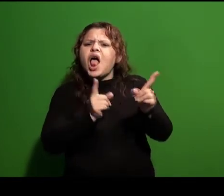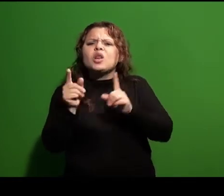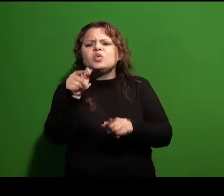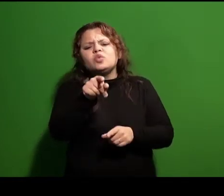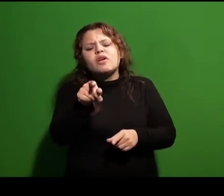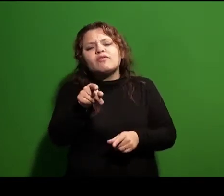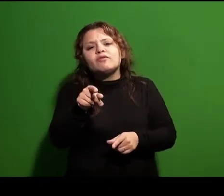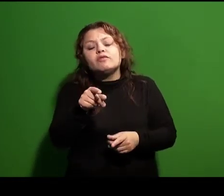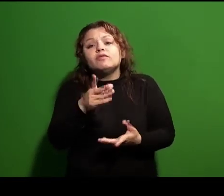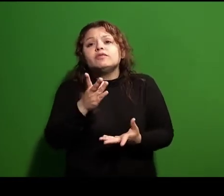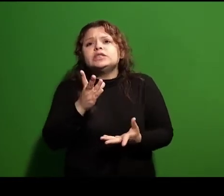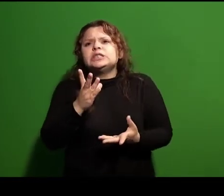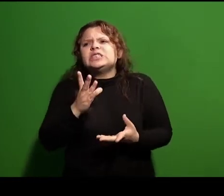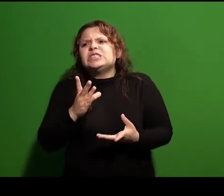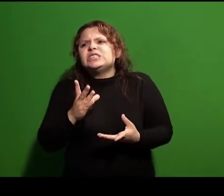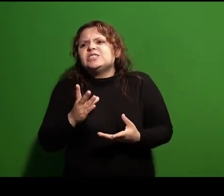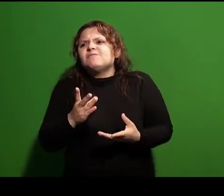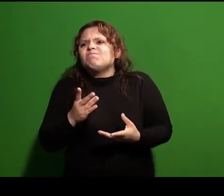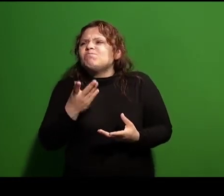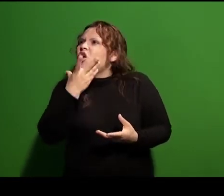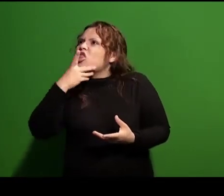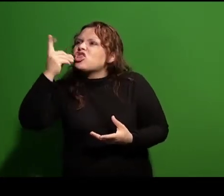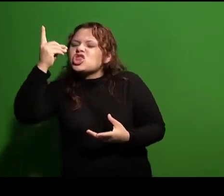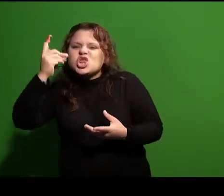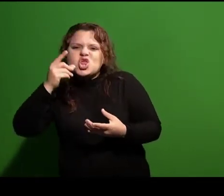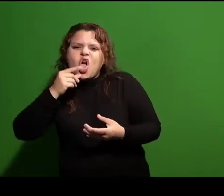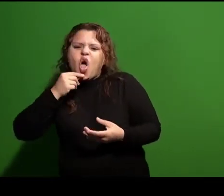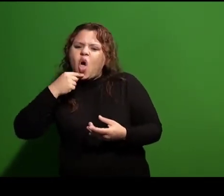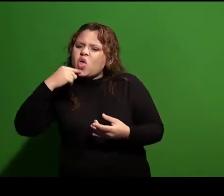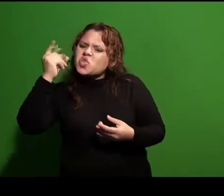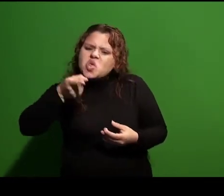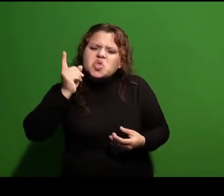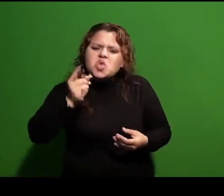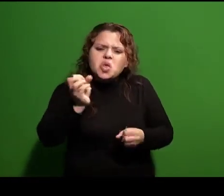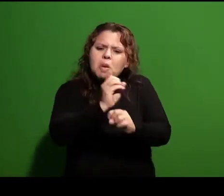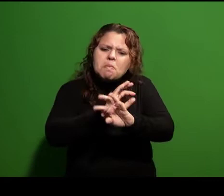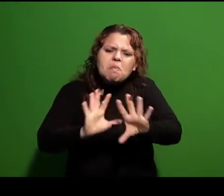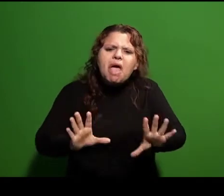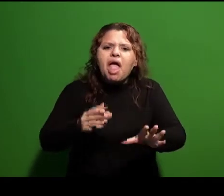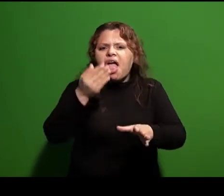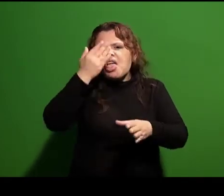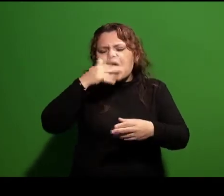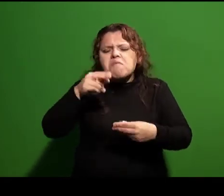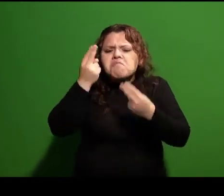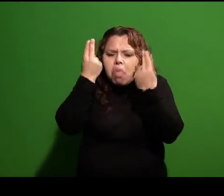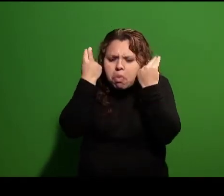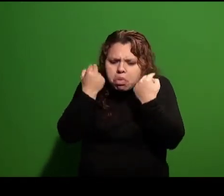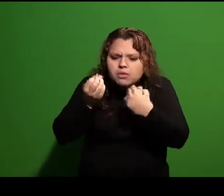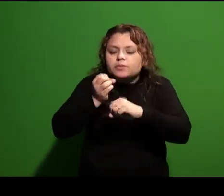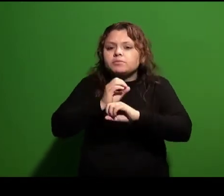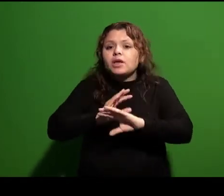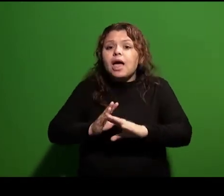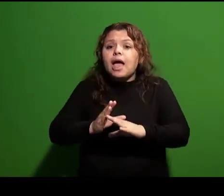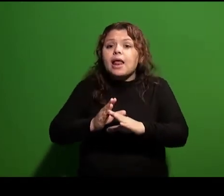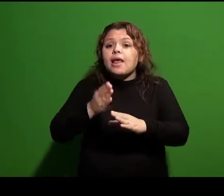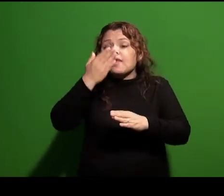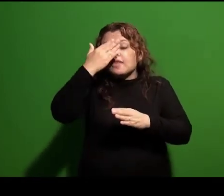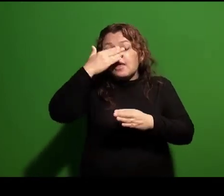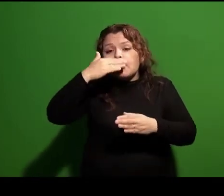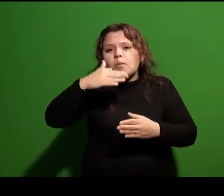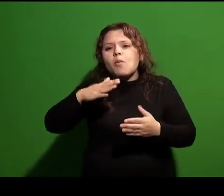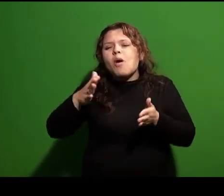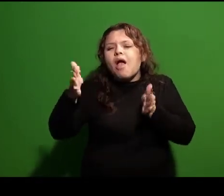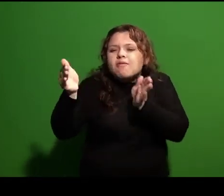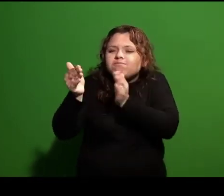experiencias dolorosas y aún desconcertantes para humillarte y atraerte más cerca de Él? ¿Qué aprendiste de estas